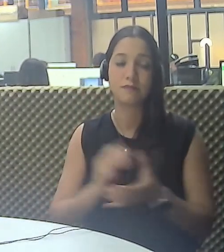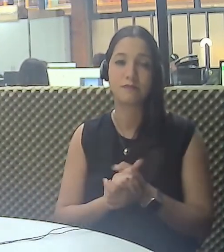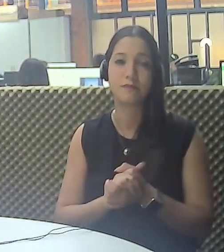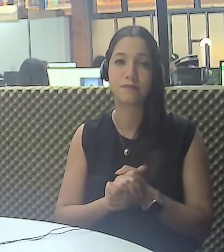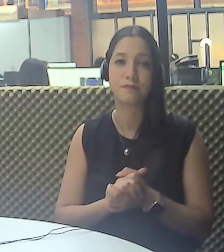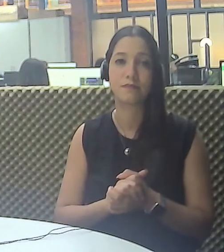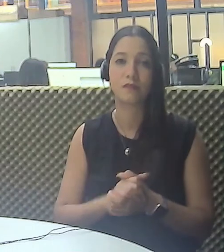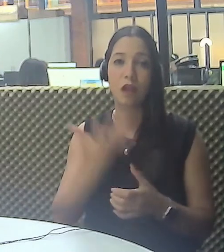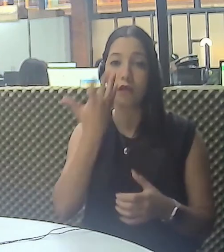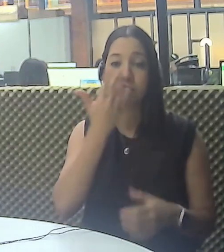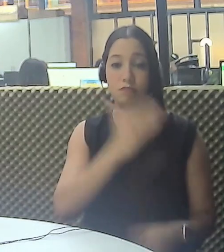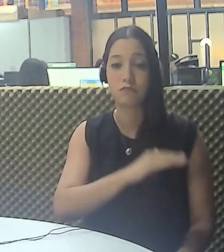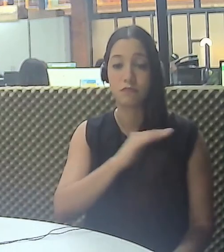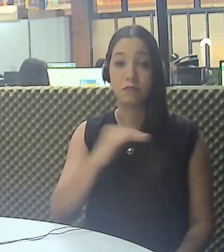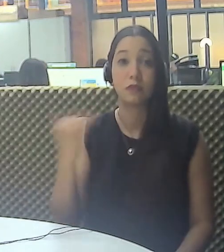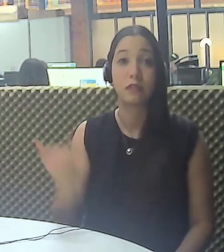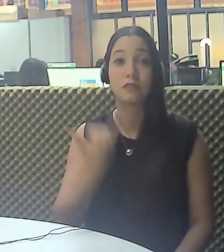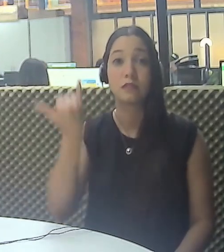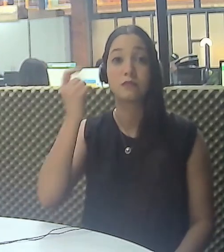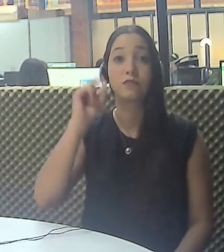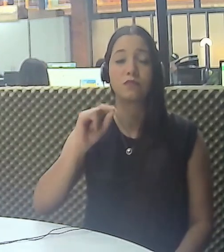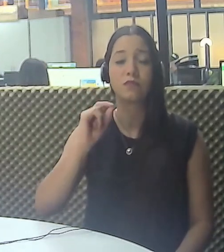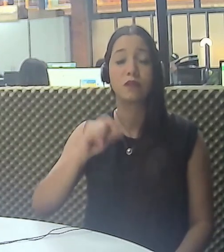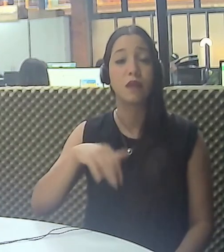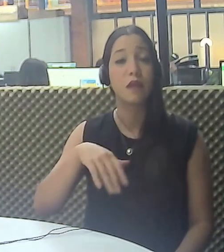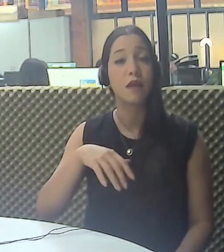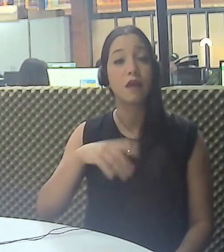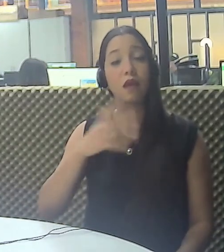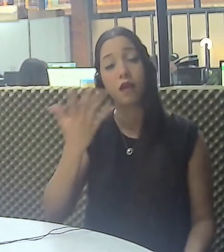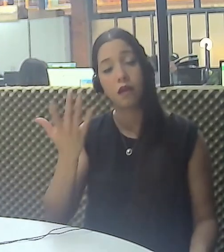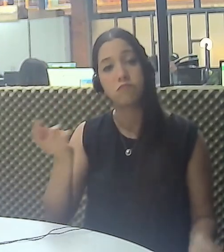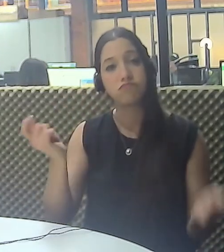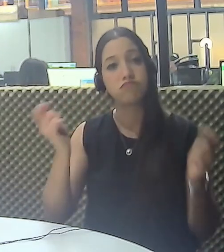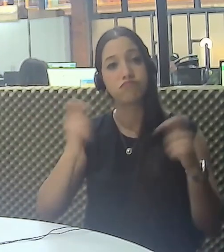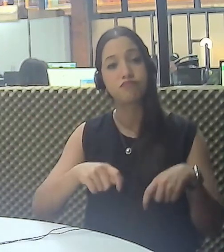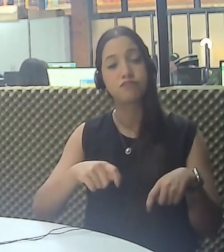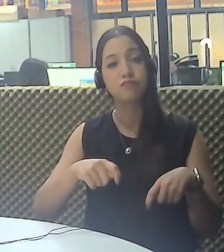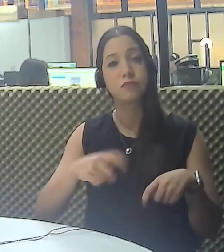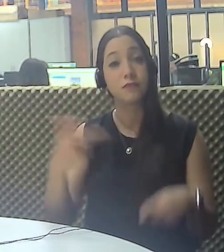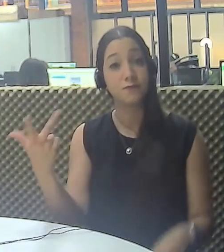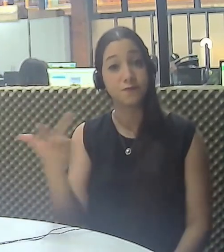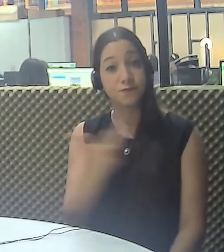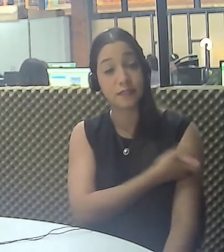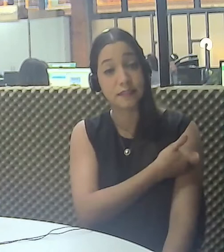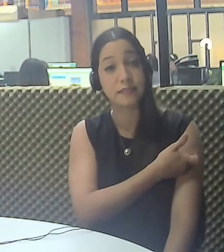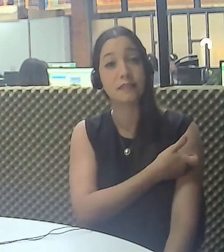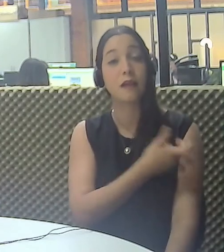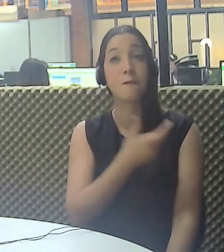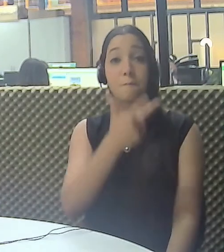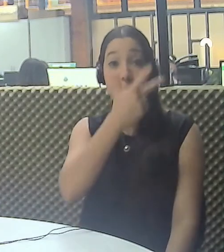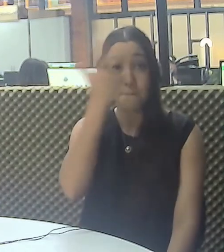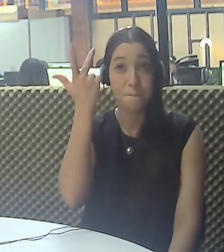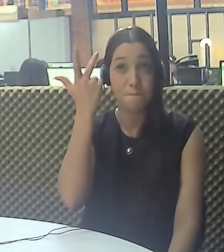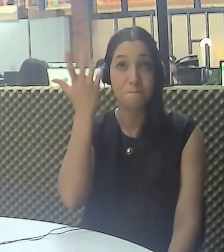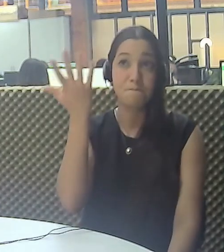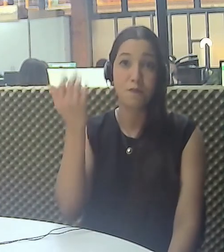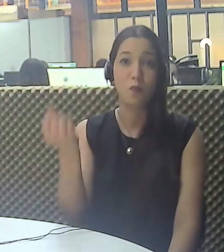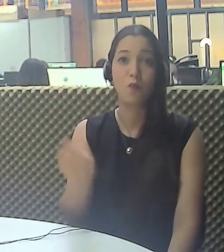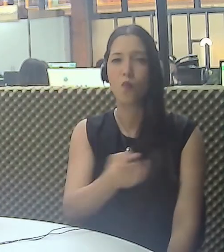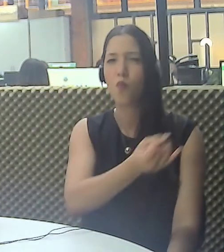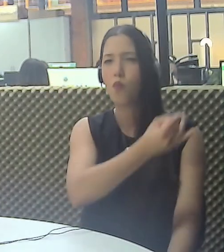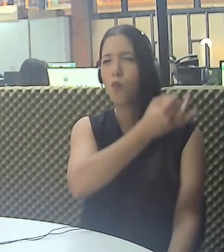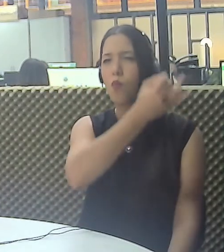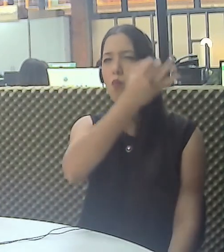paralisia infantil. E é importante demais que, para a eficácia, né, dessas vacinas, que um número cada